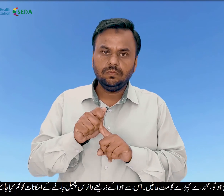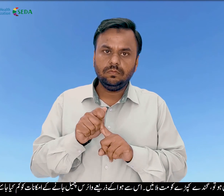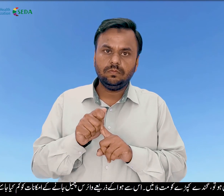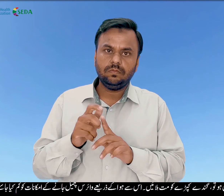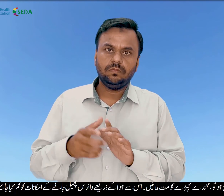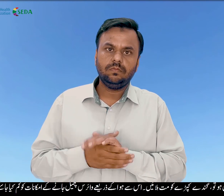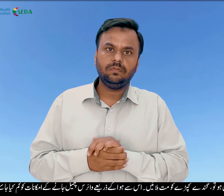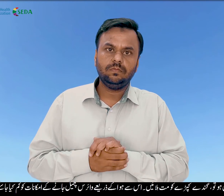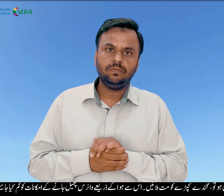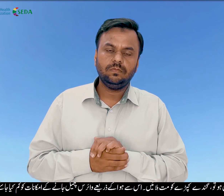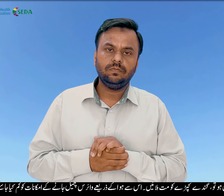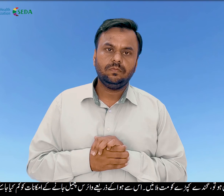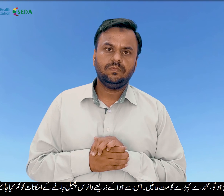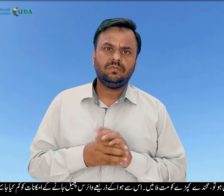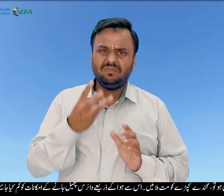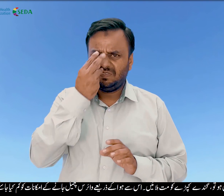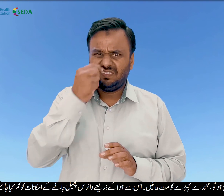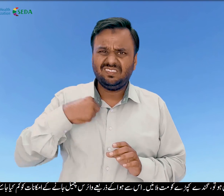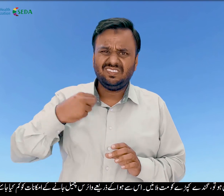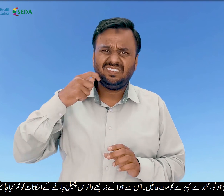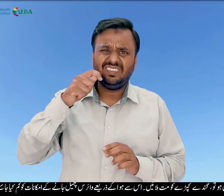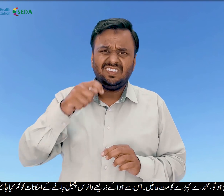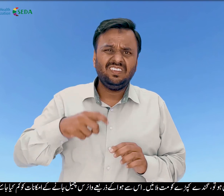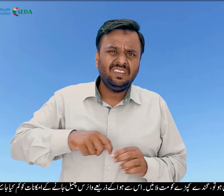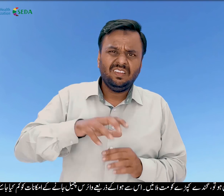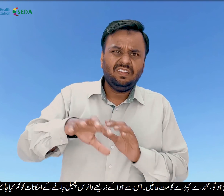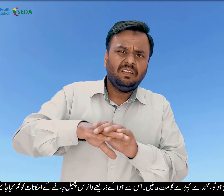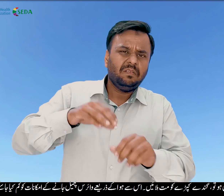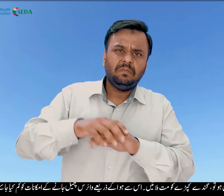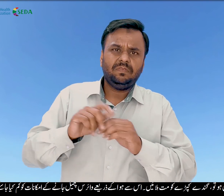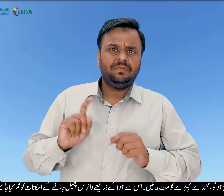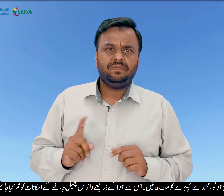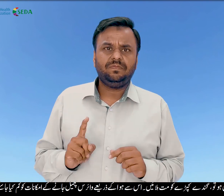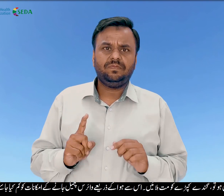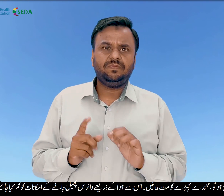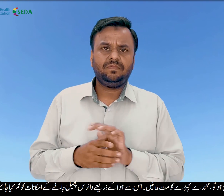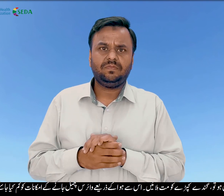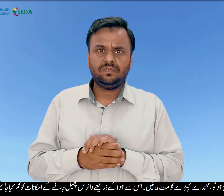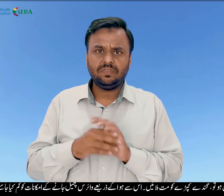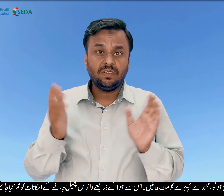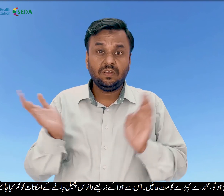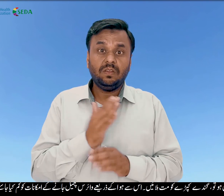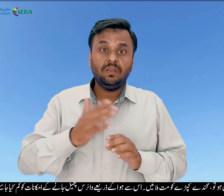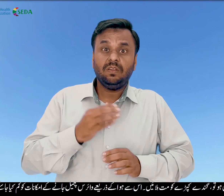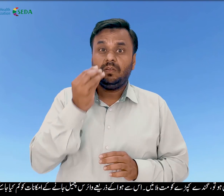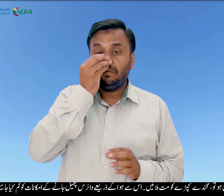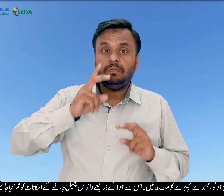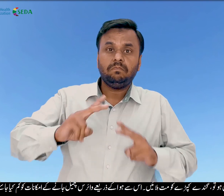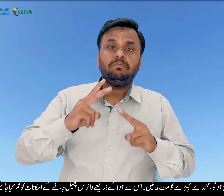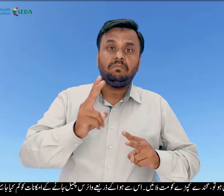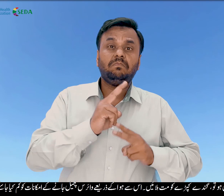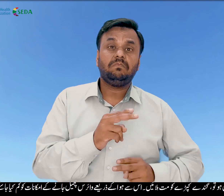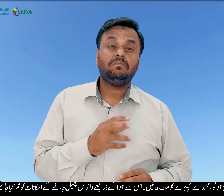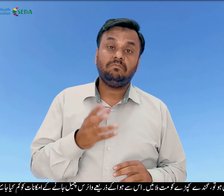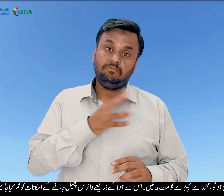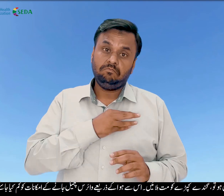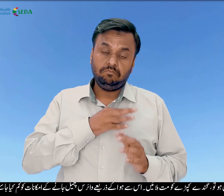اگر ممکن ہو تو گندے کپڑے کو مت ہلائیں، اس سے ہوا کے ذریعے وائرس پھیل جانے